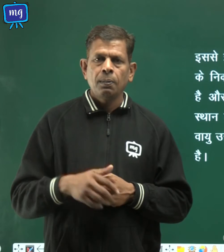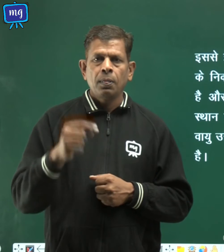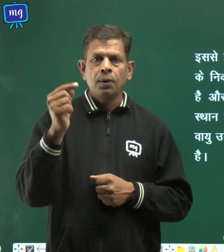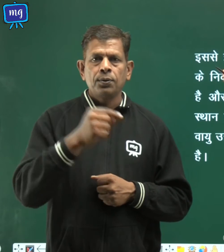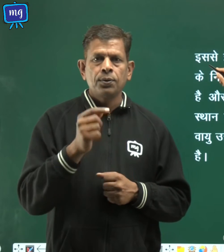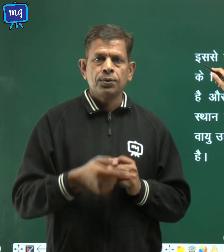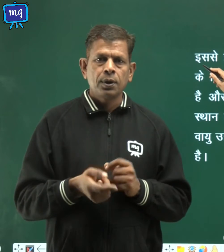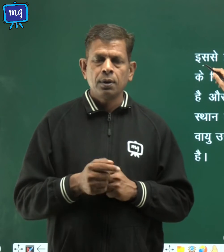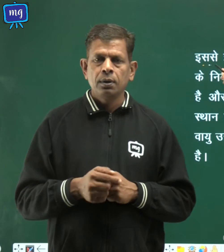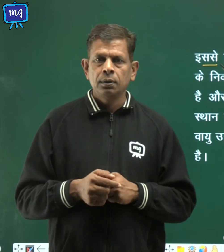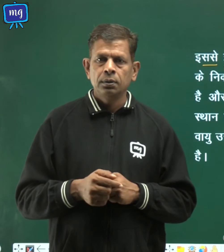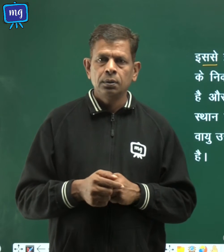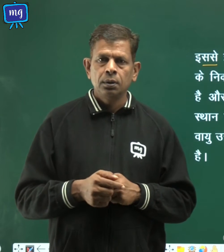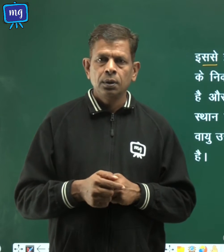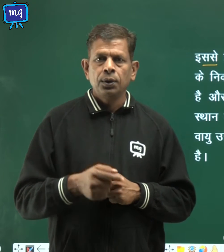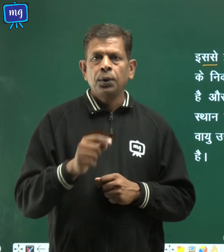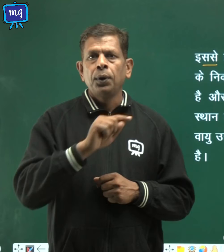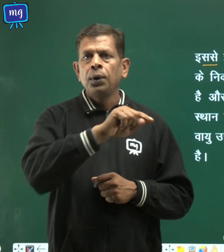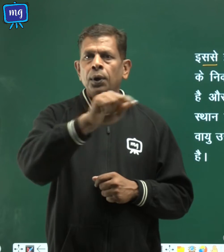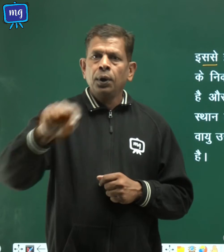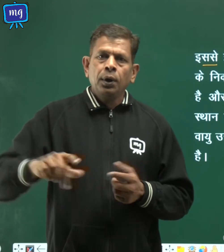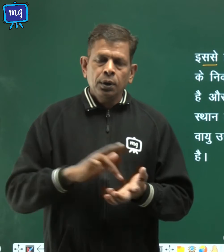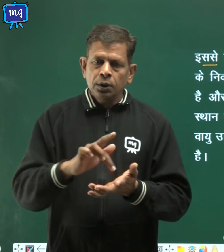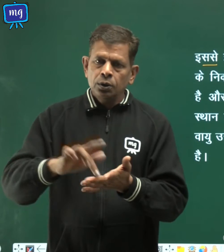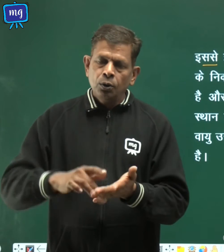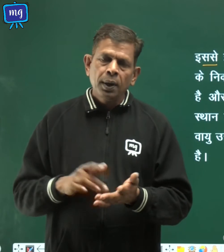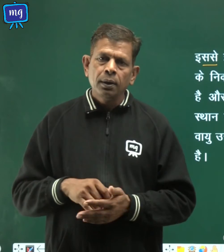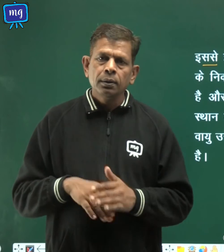इससे इन क्षेत्रों में